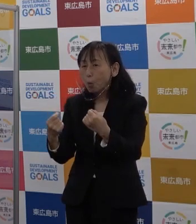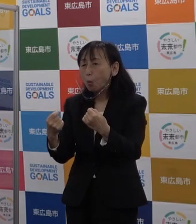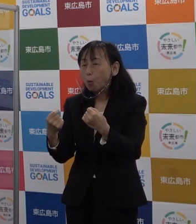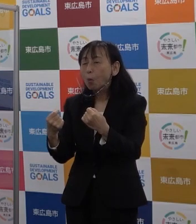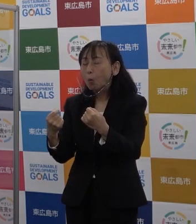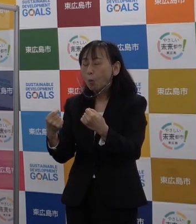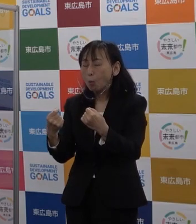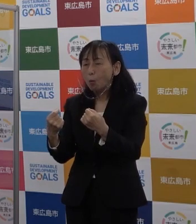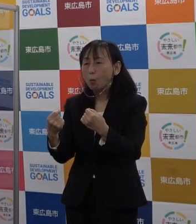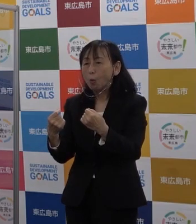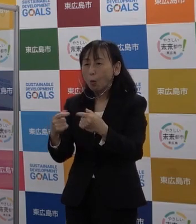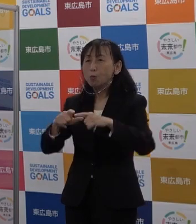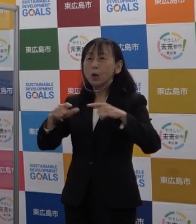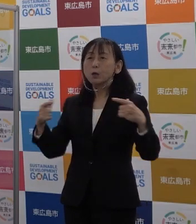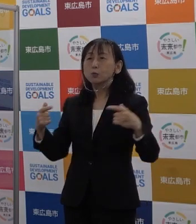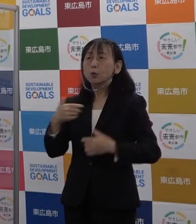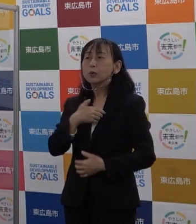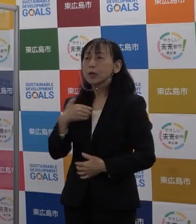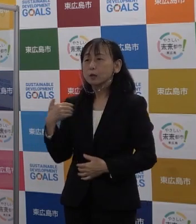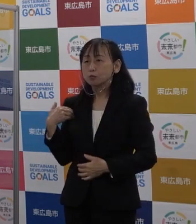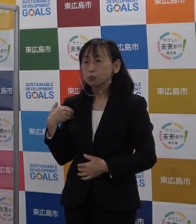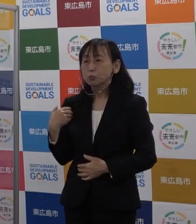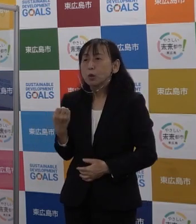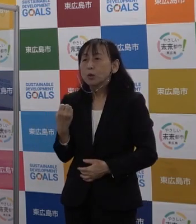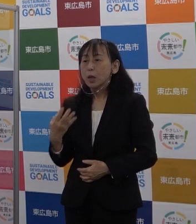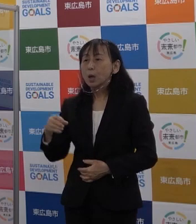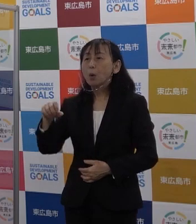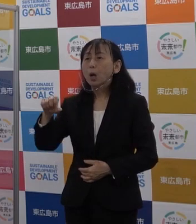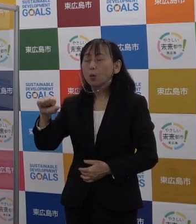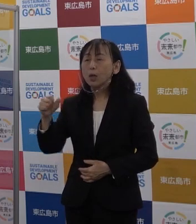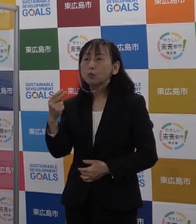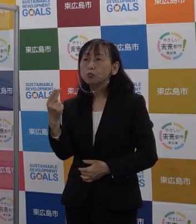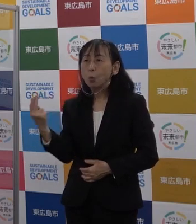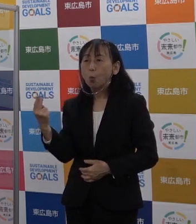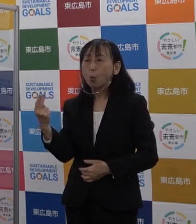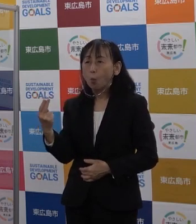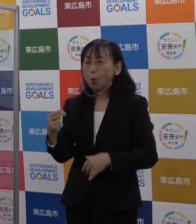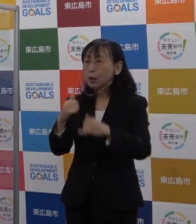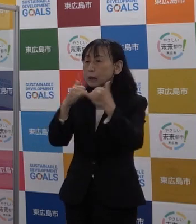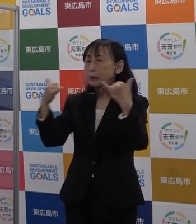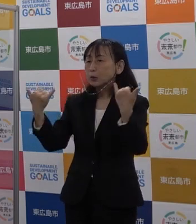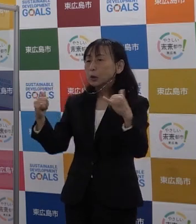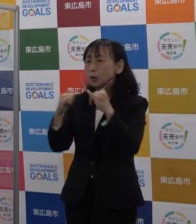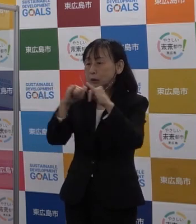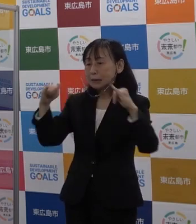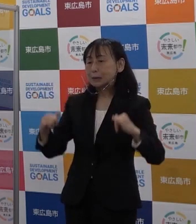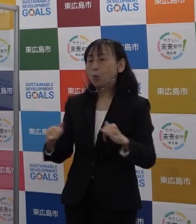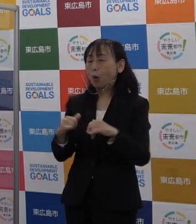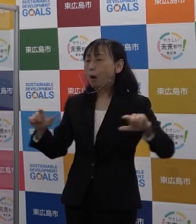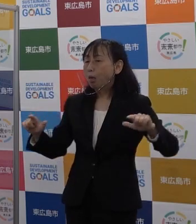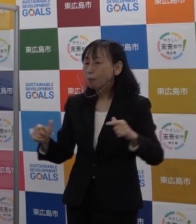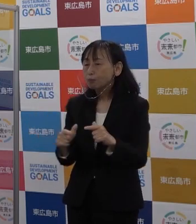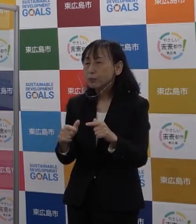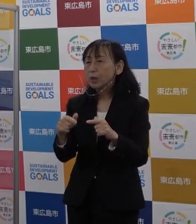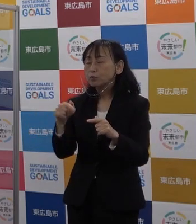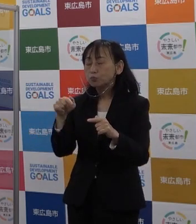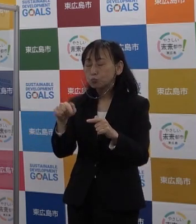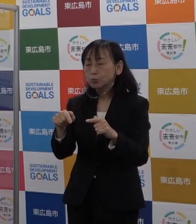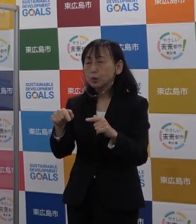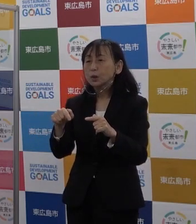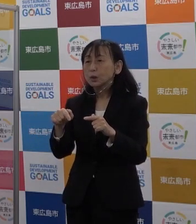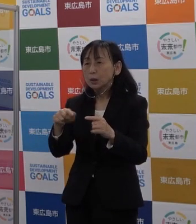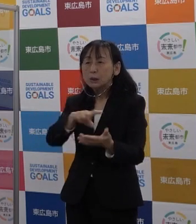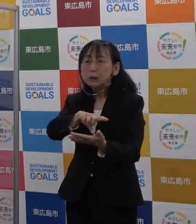あ、本市は今後、令和5年度で、こういう人口減少地域において、循環型の社会を